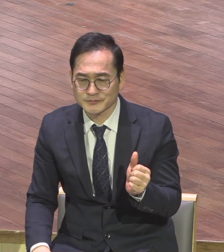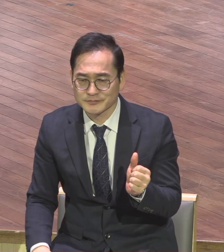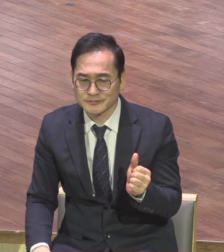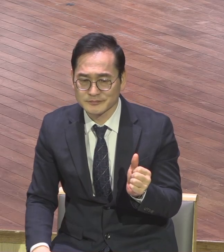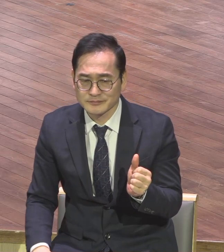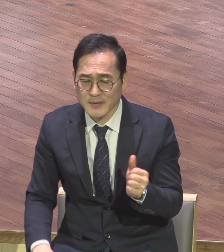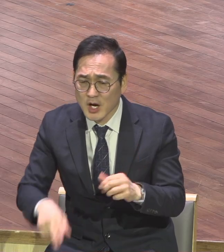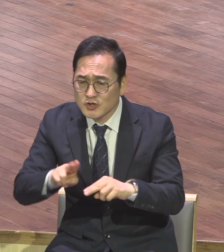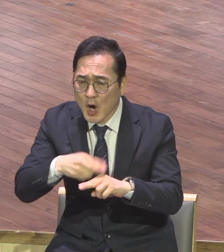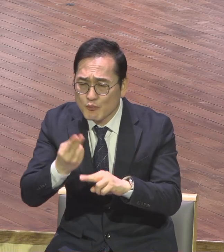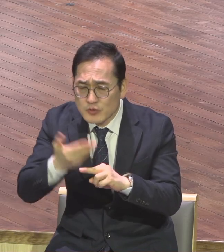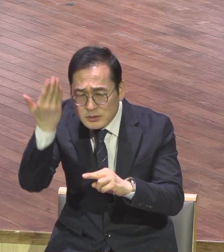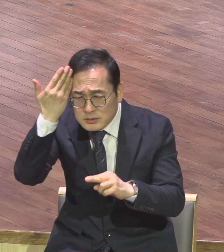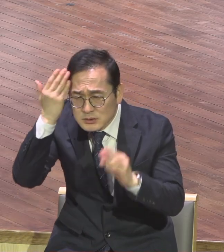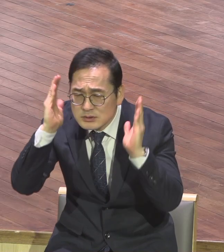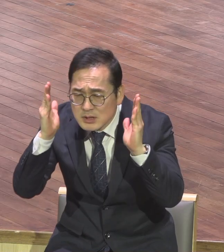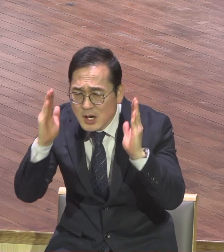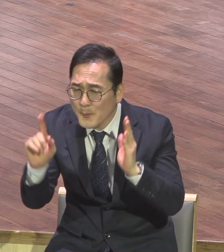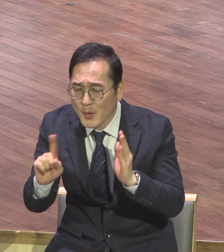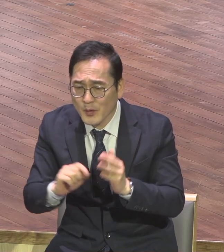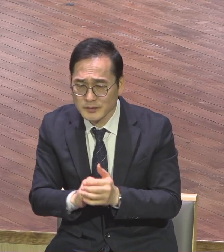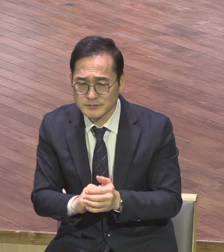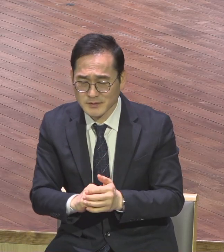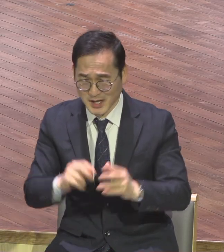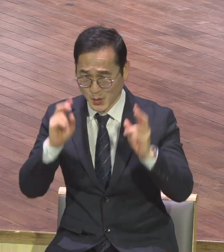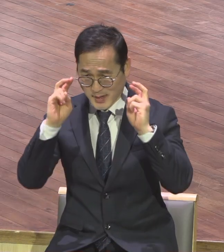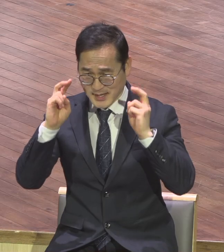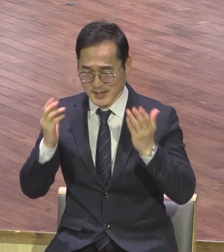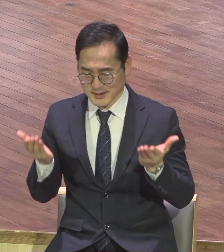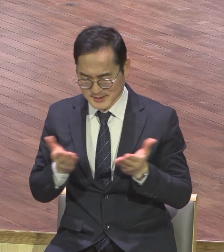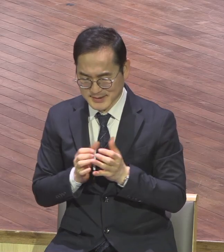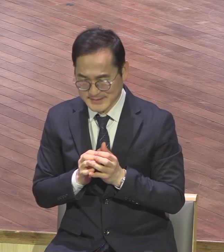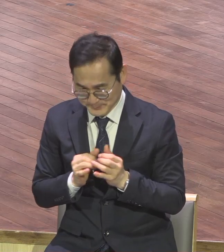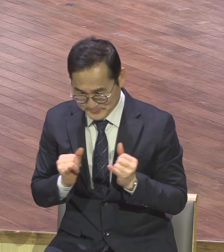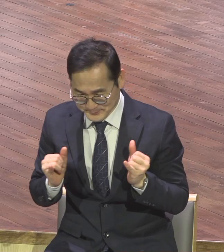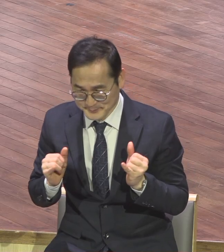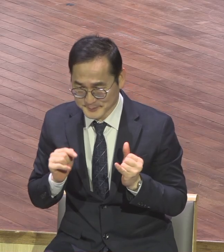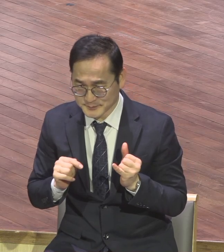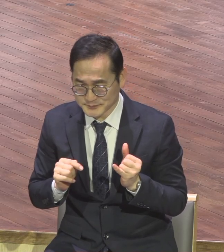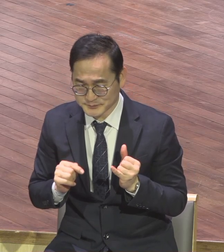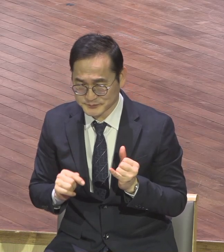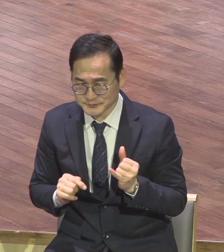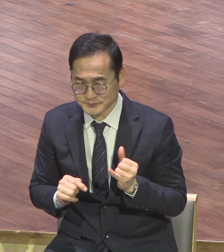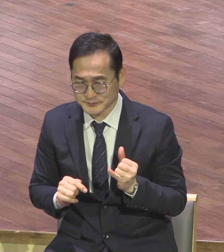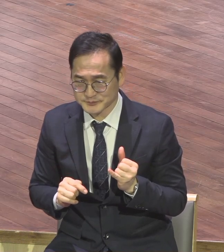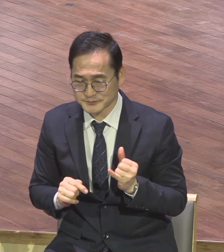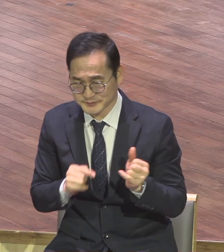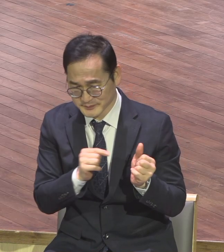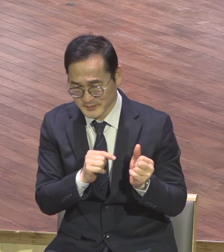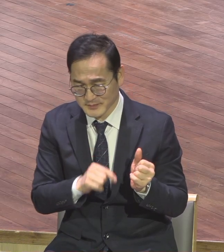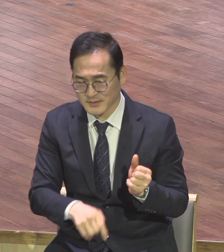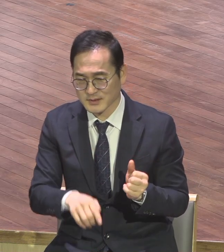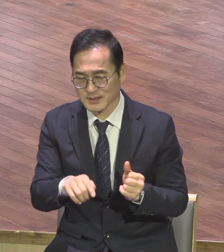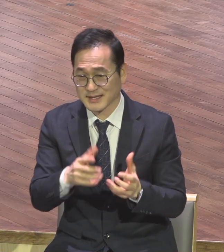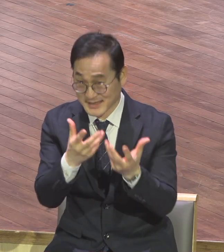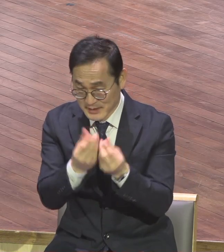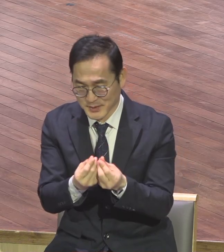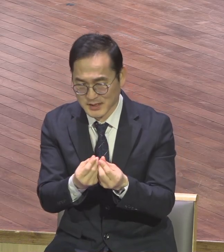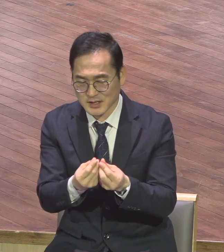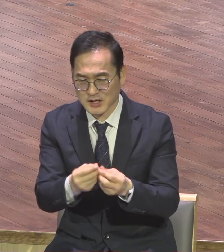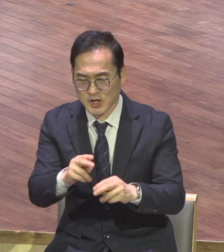뭐냐? 그는 기업가들에게 한 번쯤 당신이 선물을